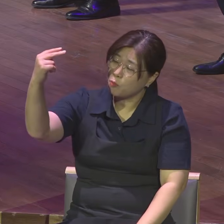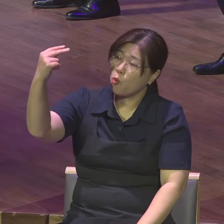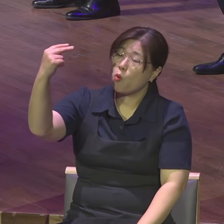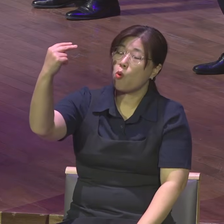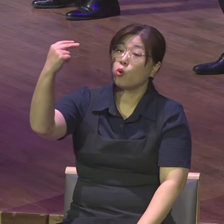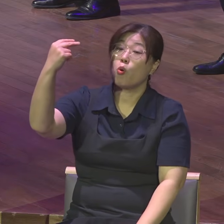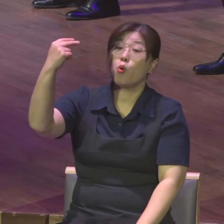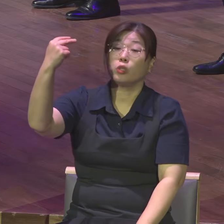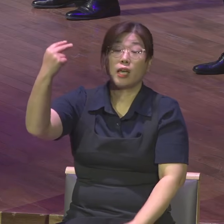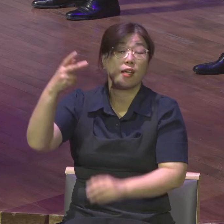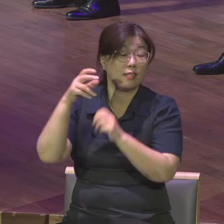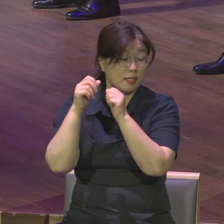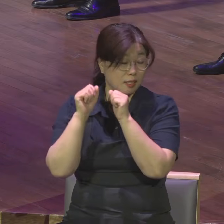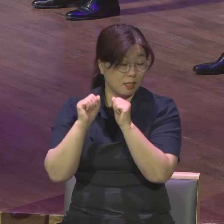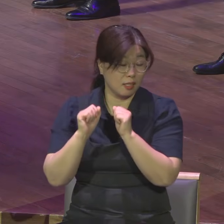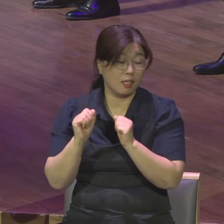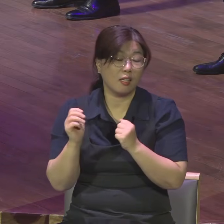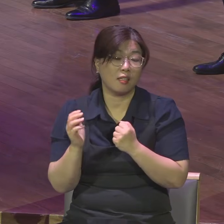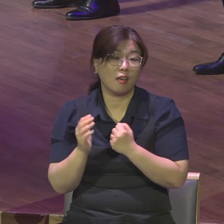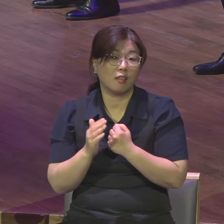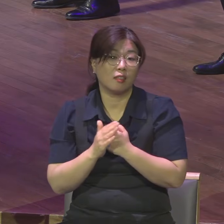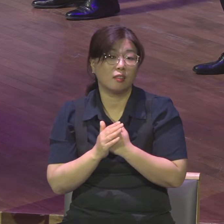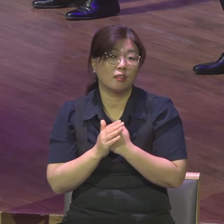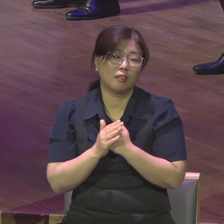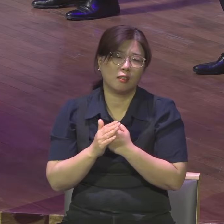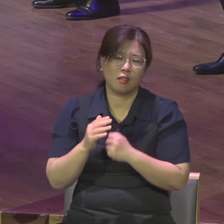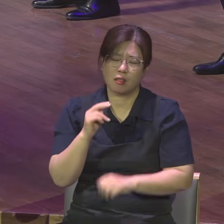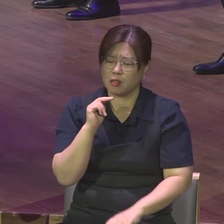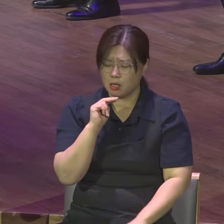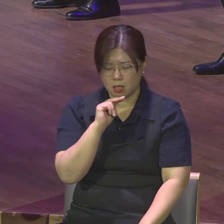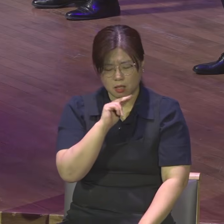주님 보고 계시기에